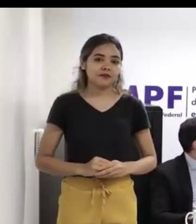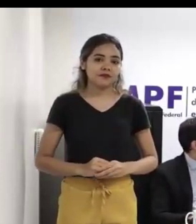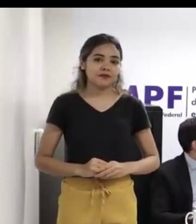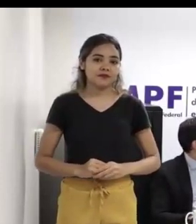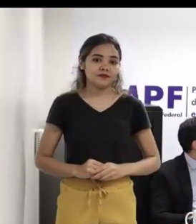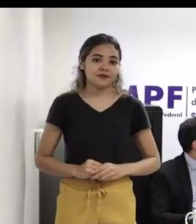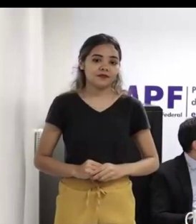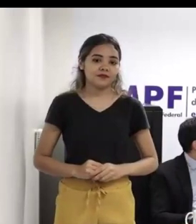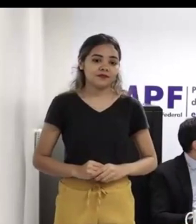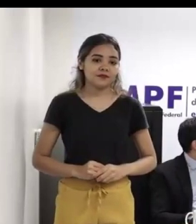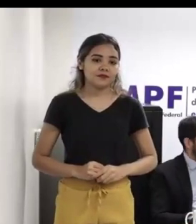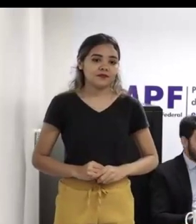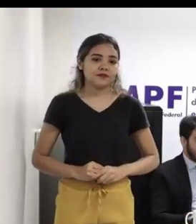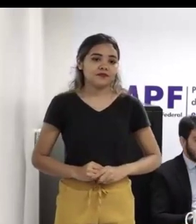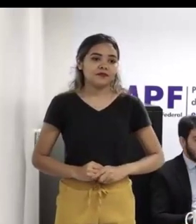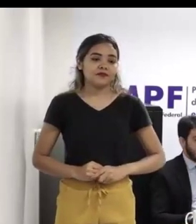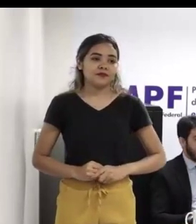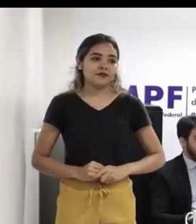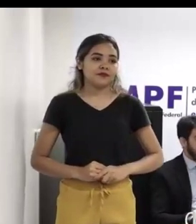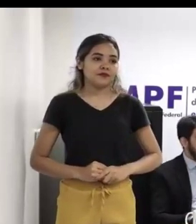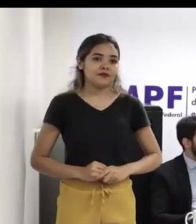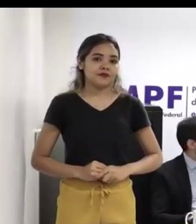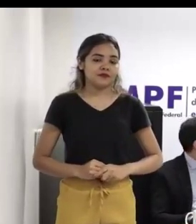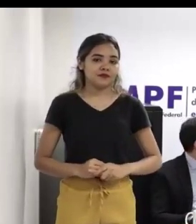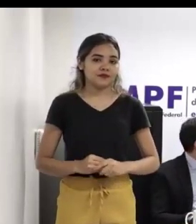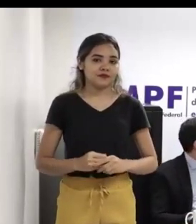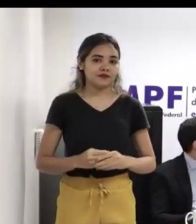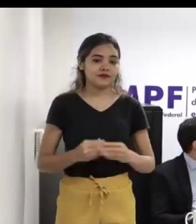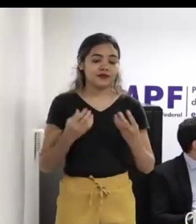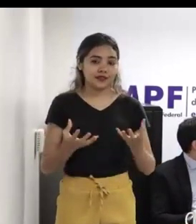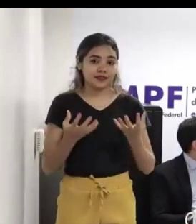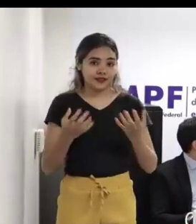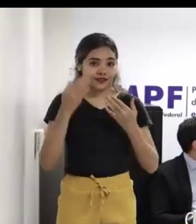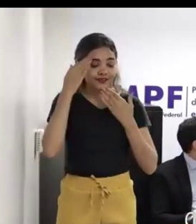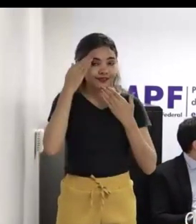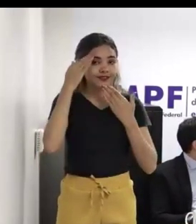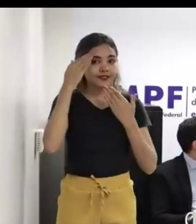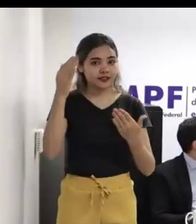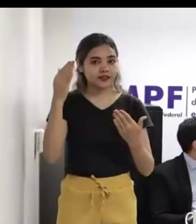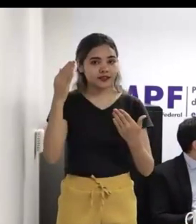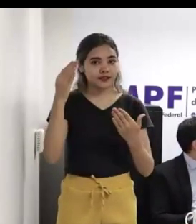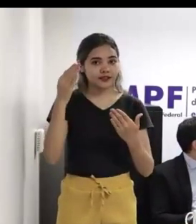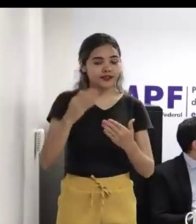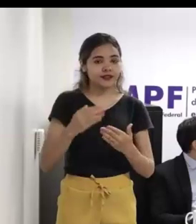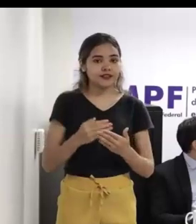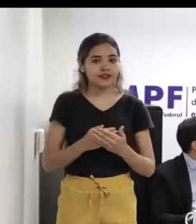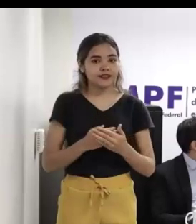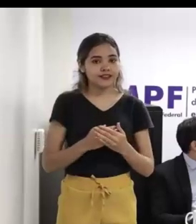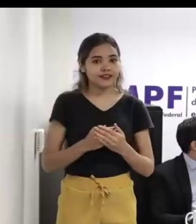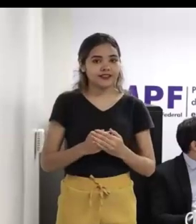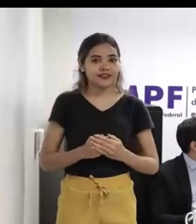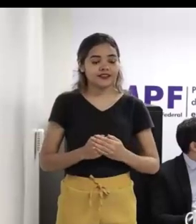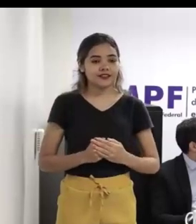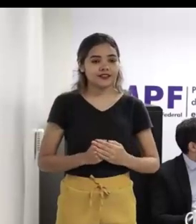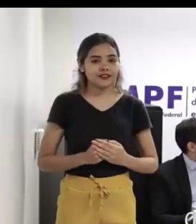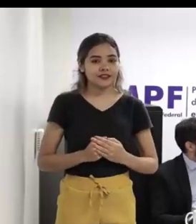eh aproveitar esse momento acima de tudo para agradecer Eu gostaria de agradecer não tenho palavras para agradecer